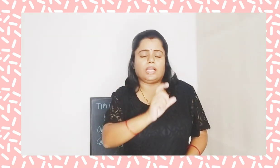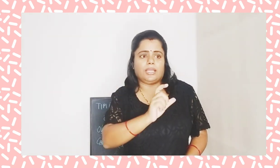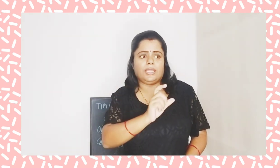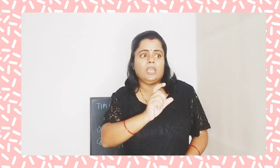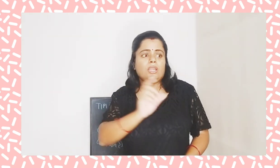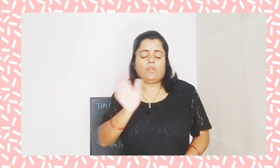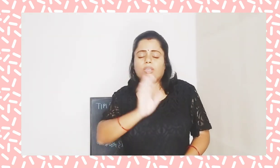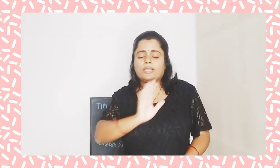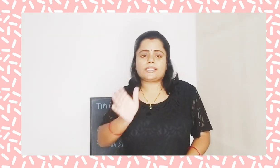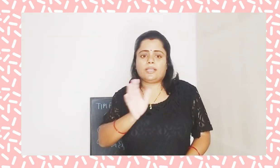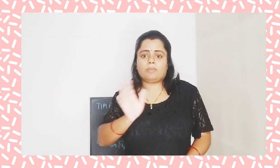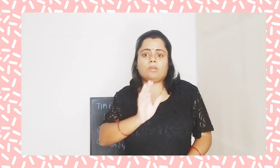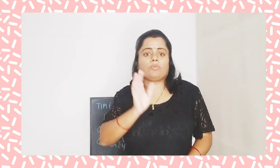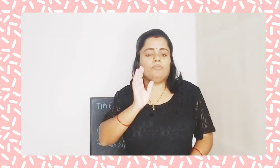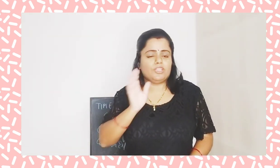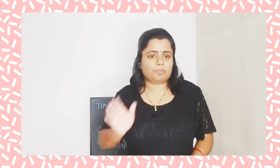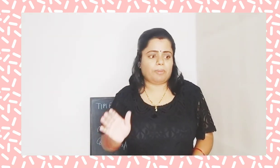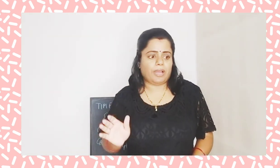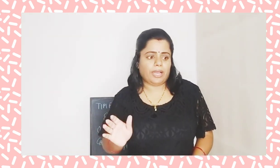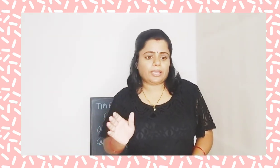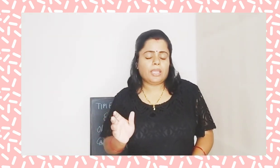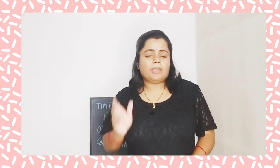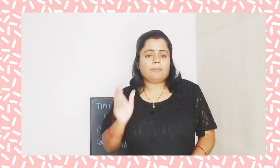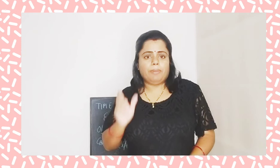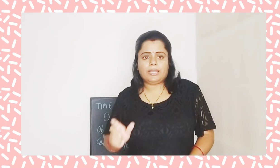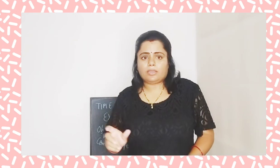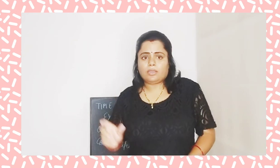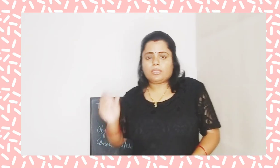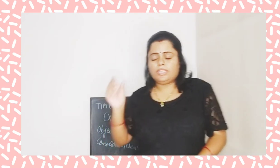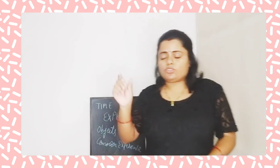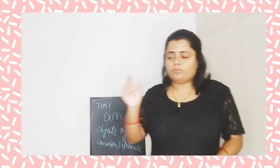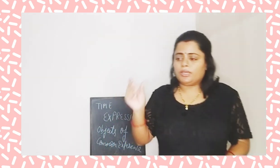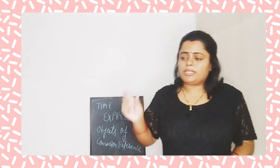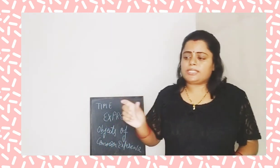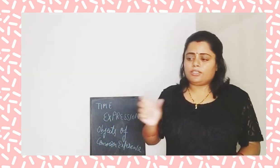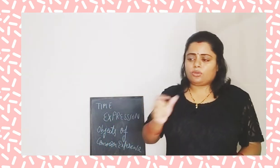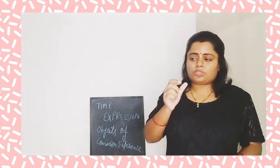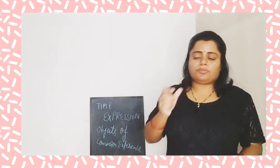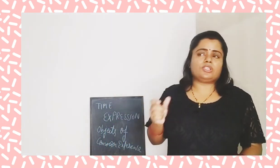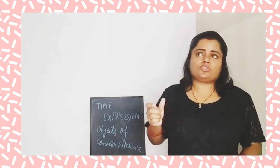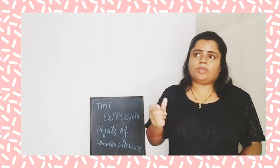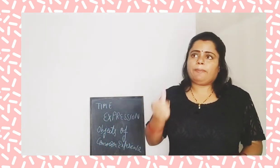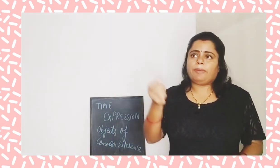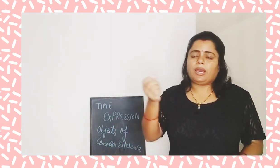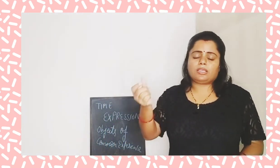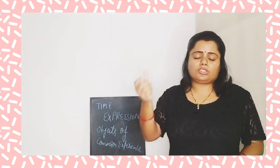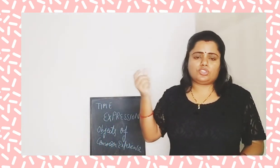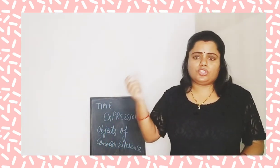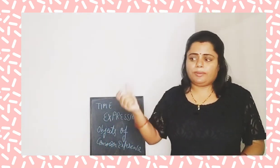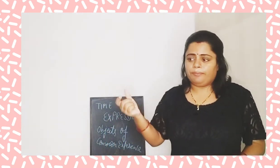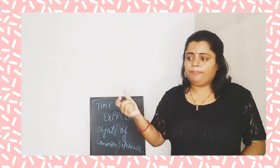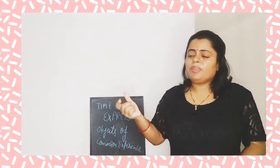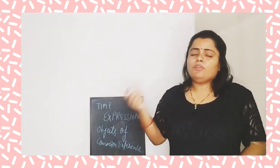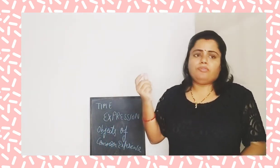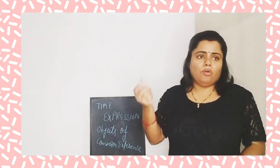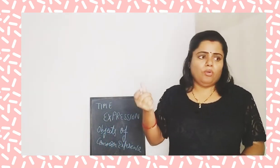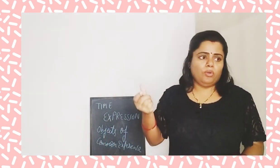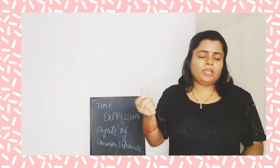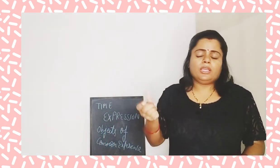है. Not concerned about which park, but ये जो वर्ड्स हैं, ये कुछ वर्ड्स जो है, पार्क, जिम, फोन, इन